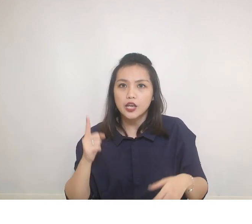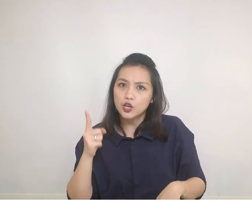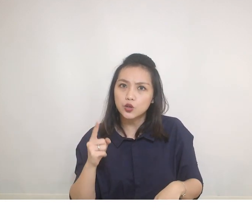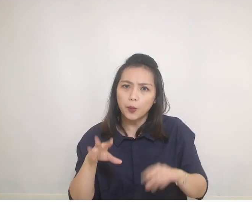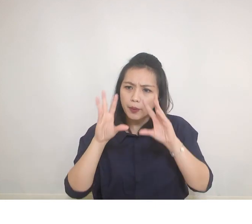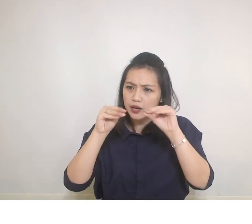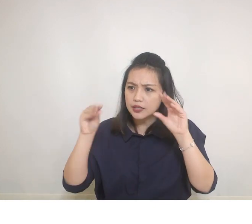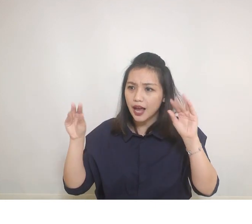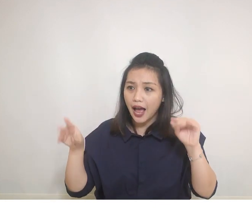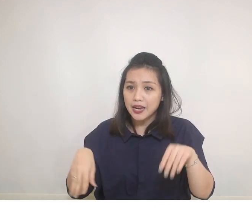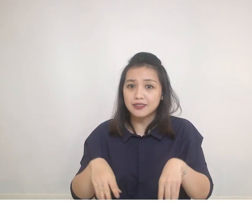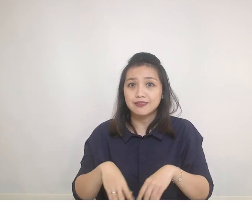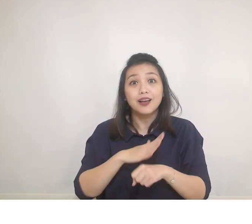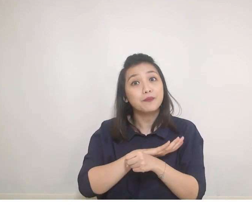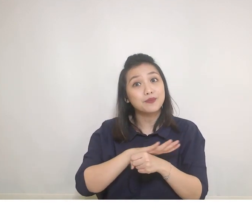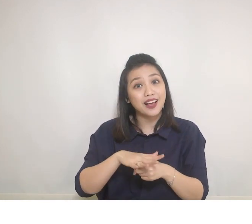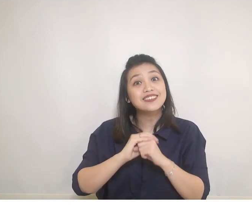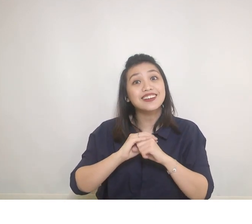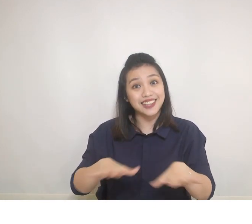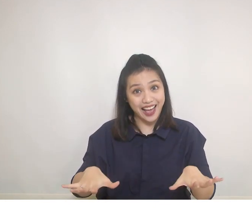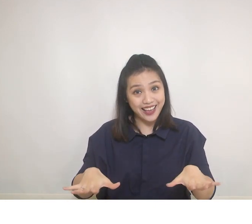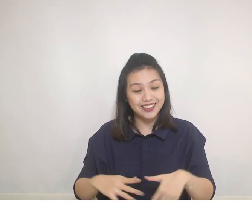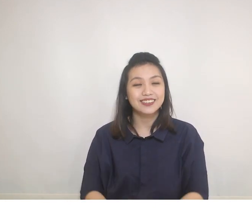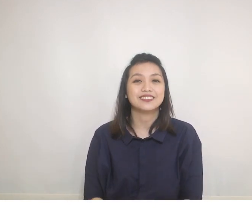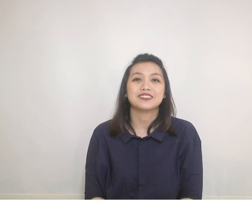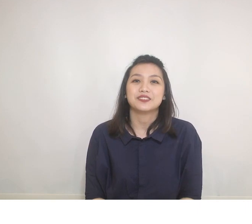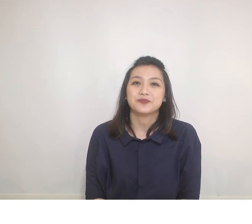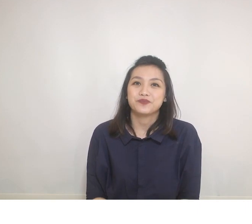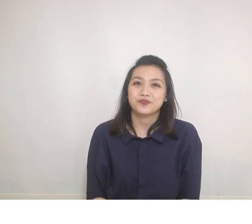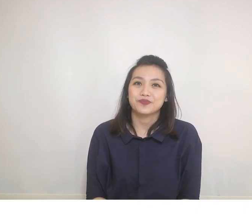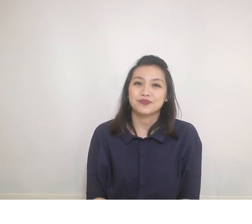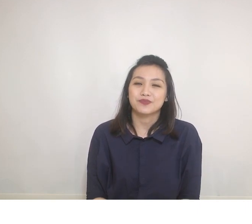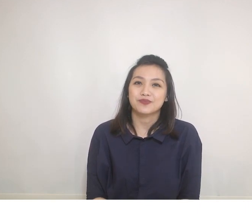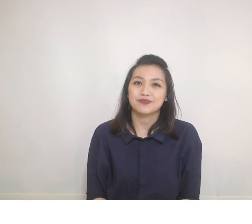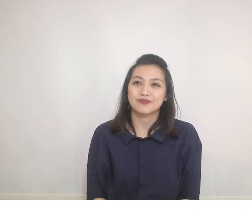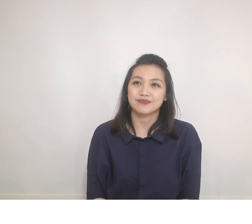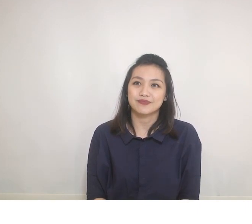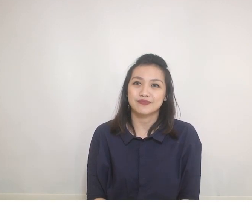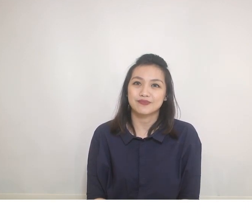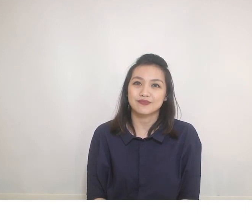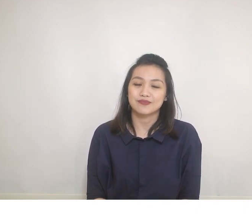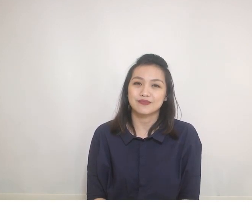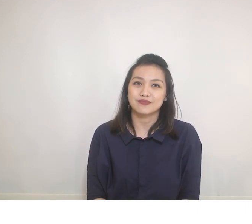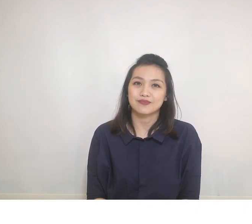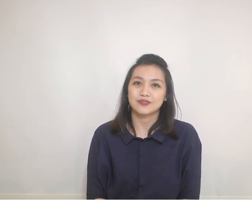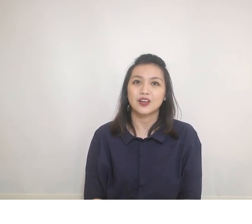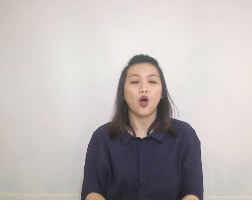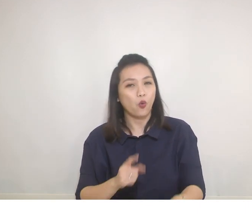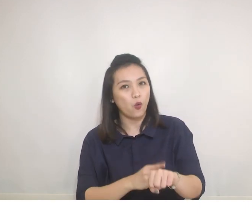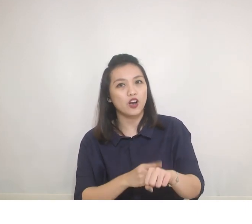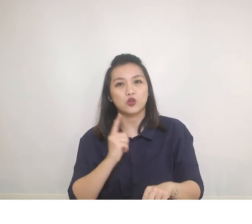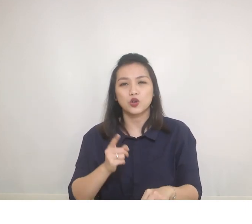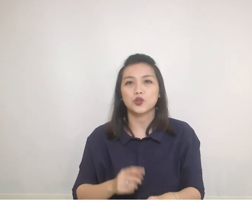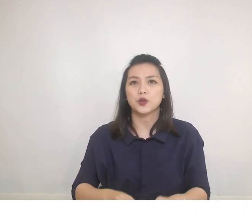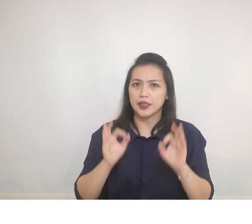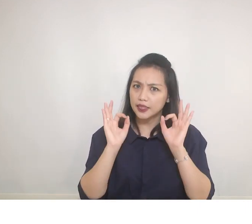pemilik juga, tapi kalau Anda bayangin, kalau pemilik punya banyak waktu, ternyata ya enggak itu. Ternyata malah jagain kayak security, ternyata malahan, iya